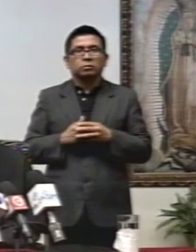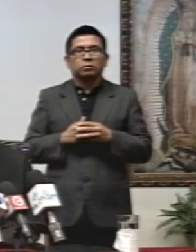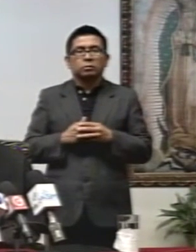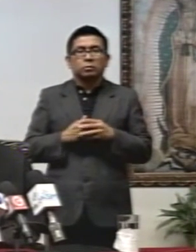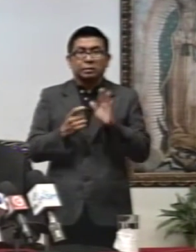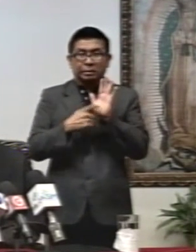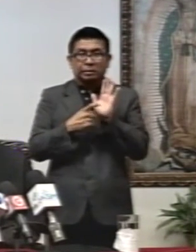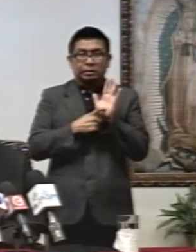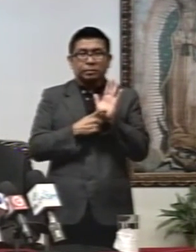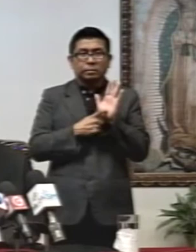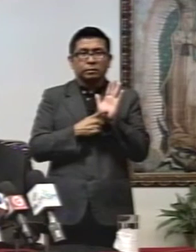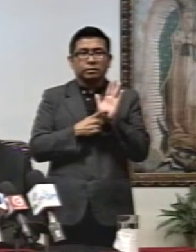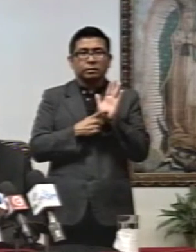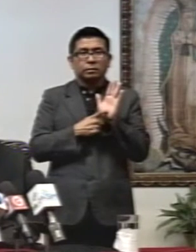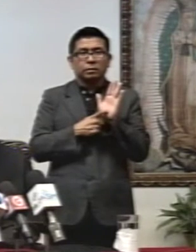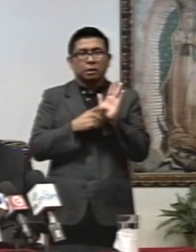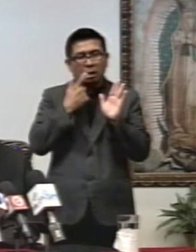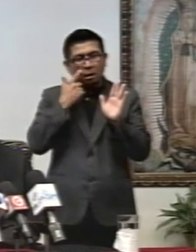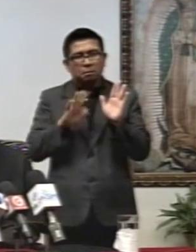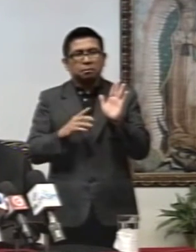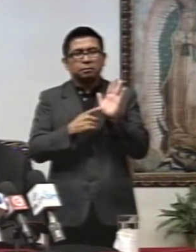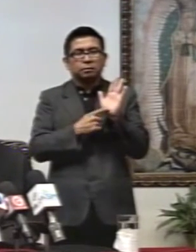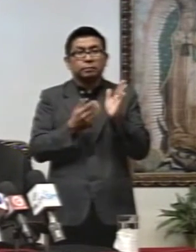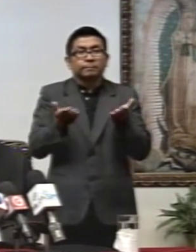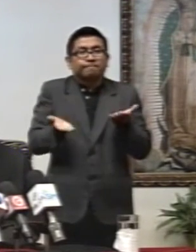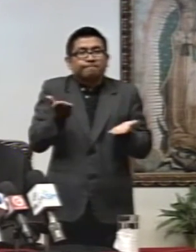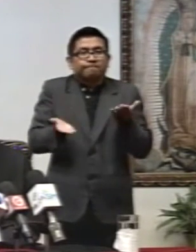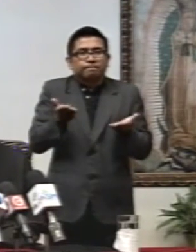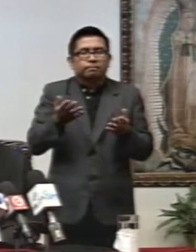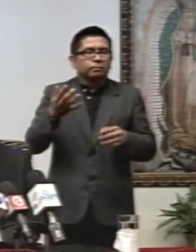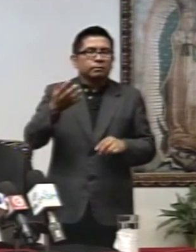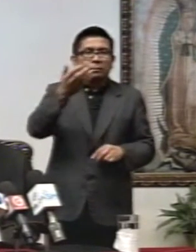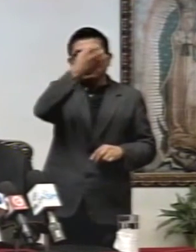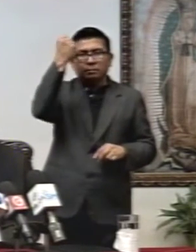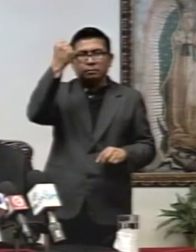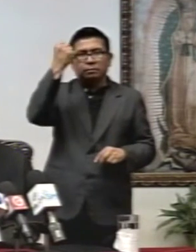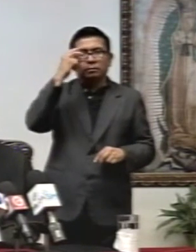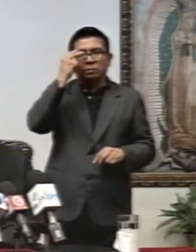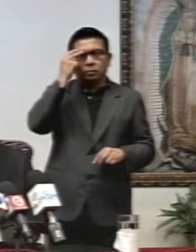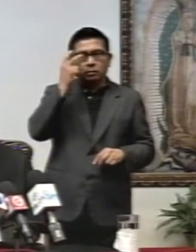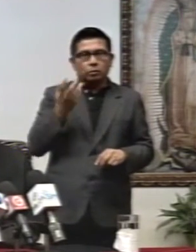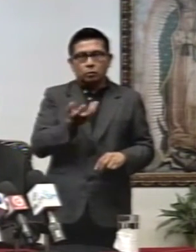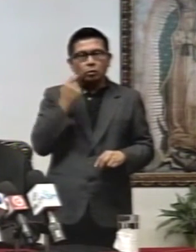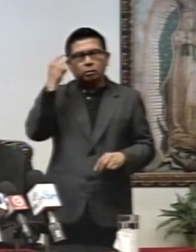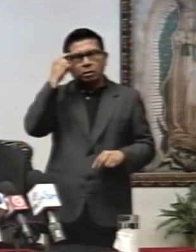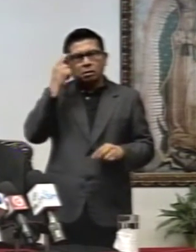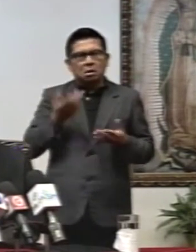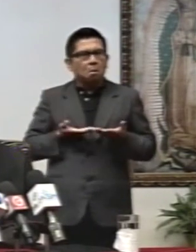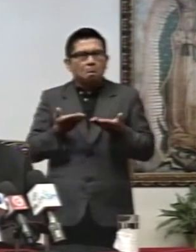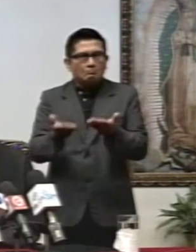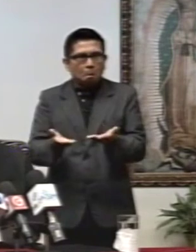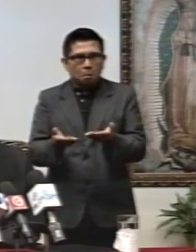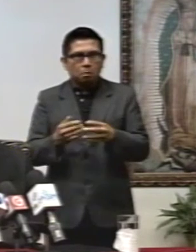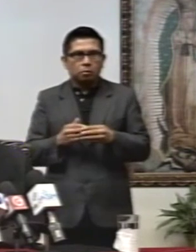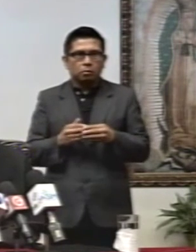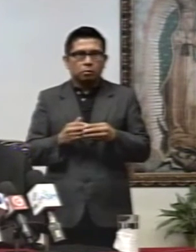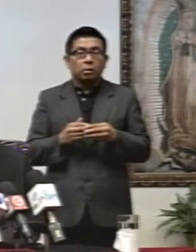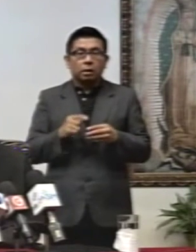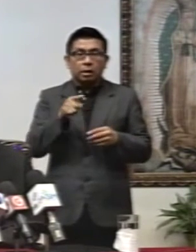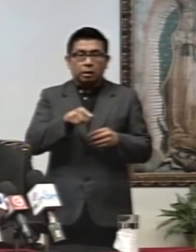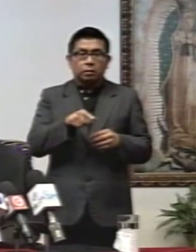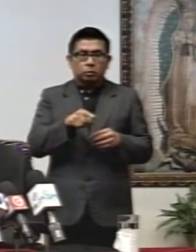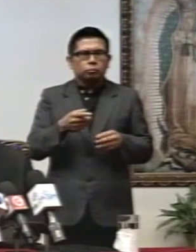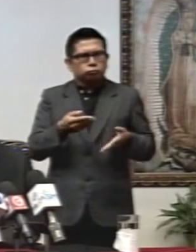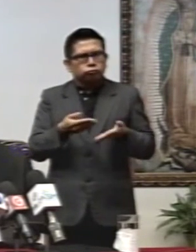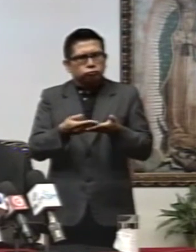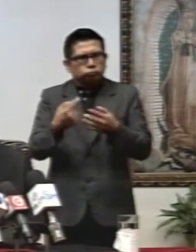ver, aunque no, posiblemente no se note y se piense que eso no ayuda, es lo que sustenta, porque